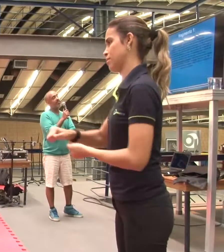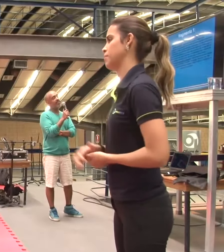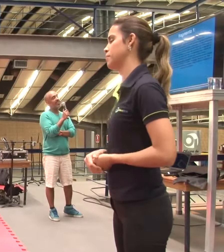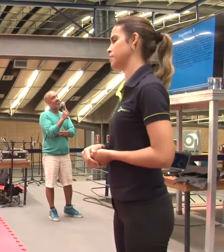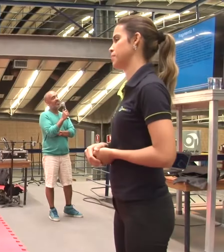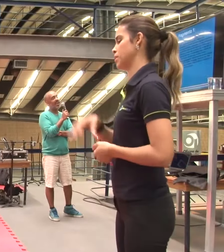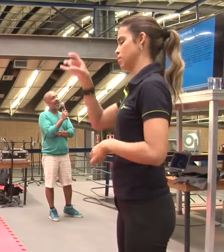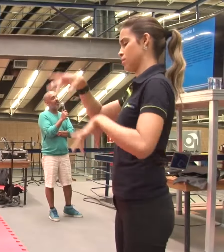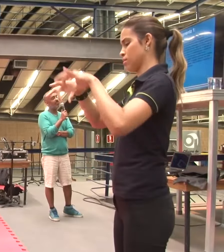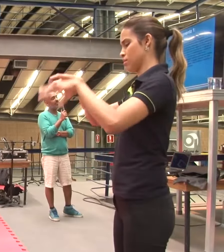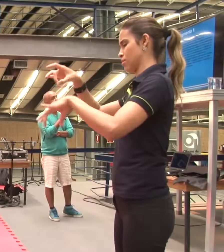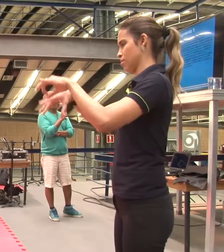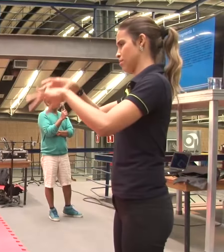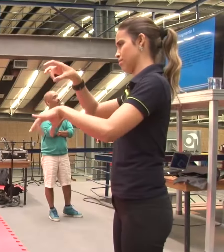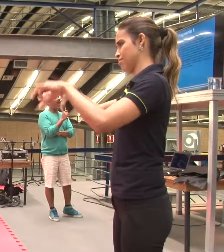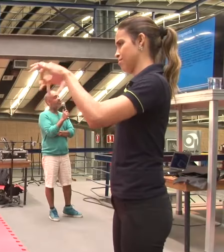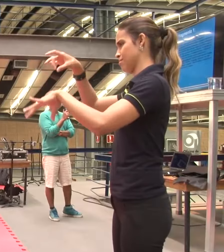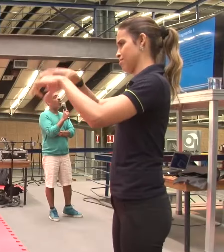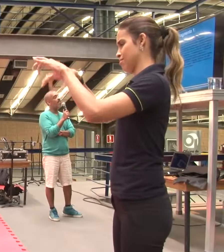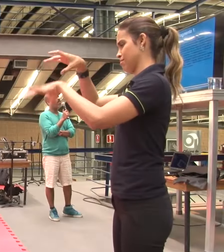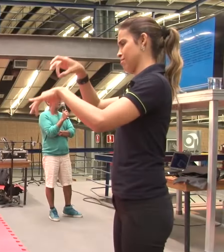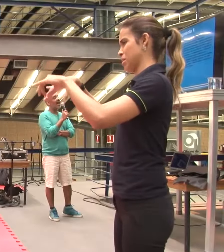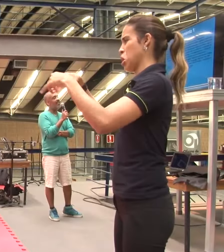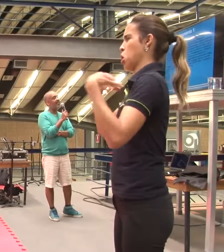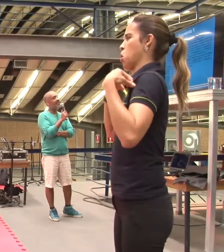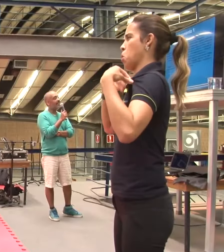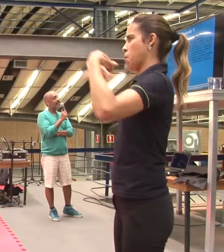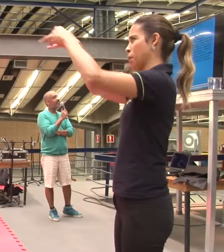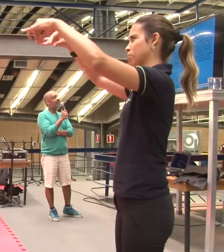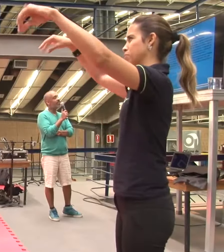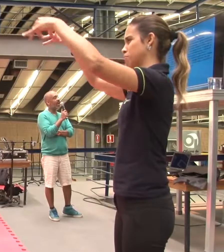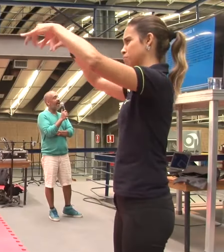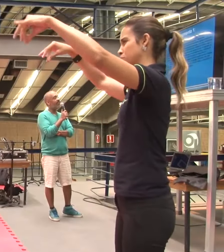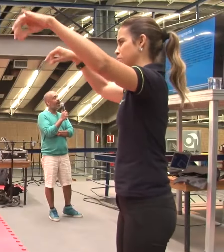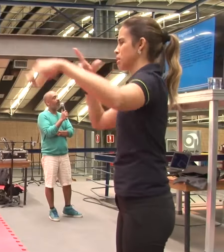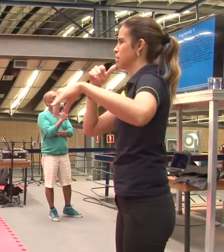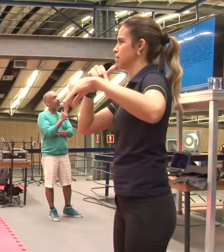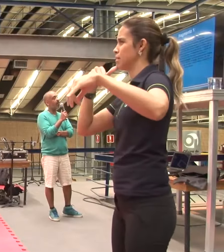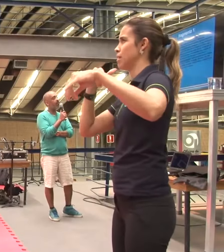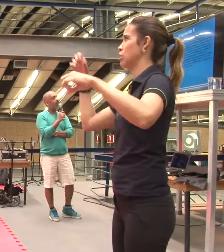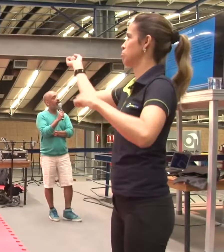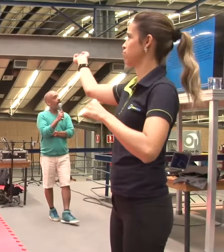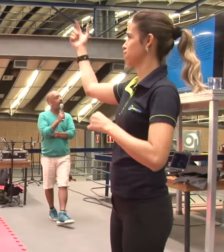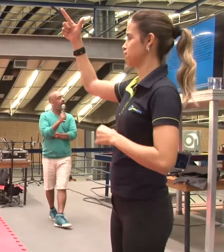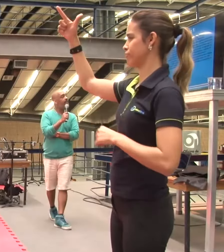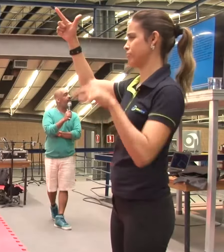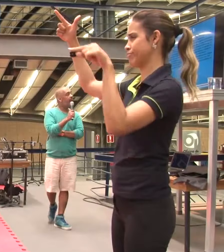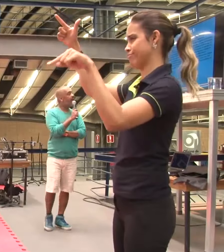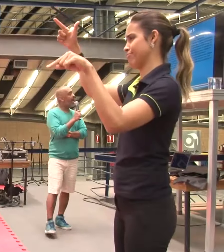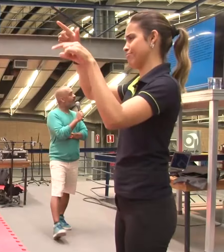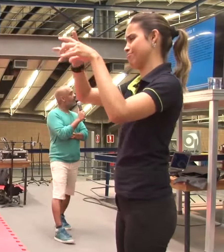os gotejantes geraus, cobertos de roupa molhada, cintilavam ao sol que